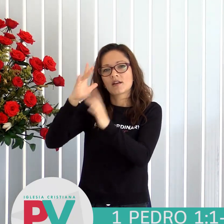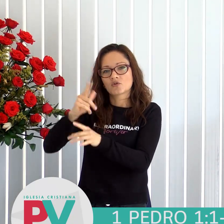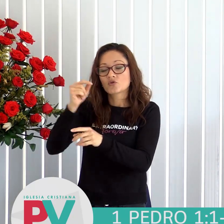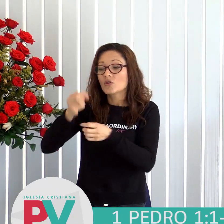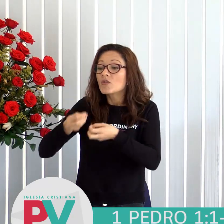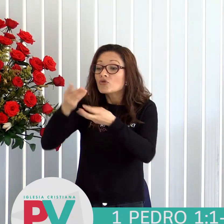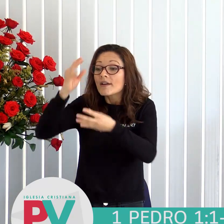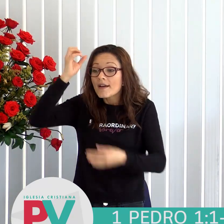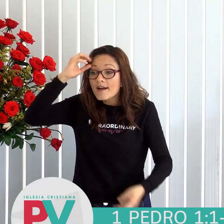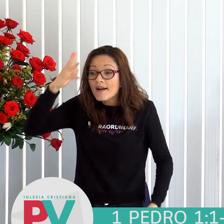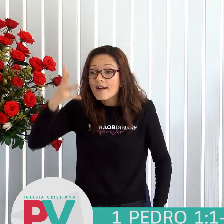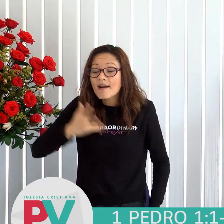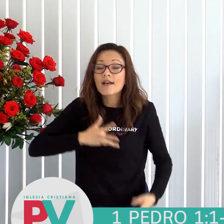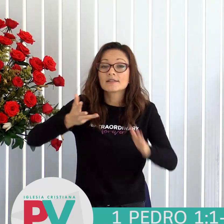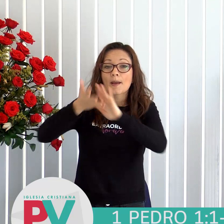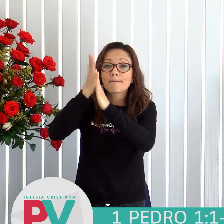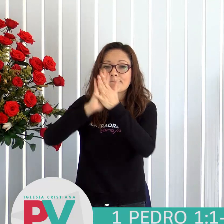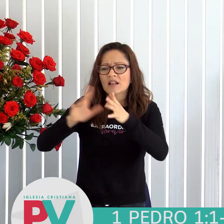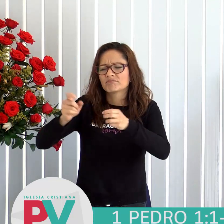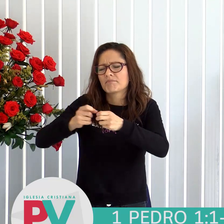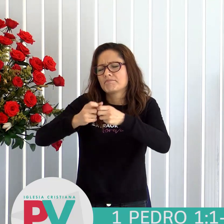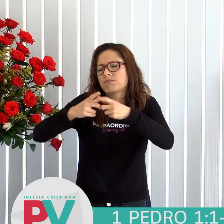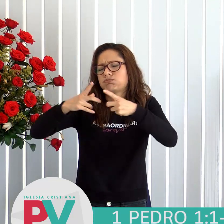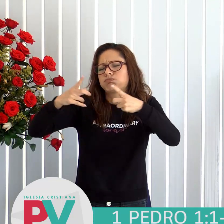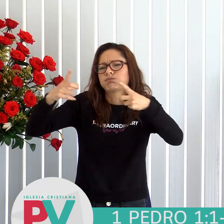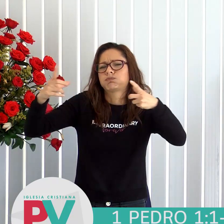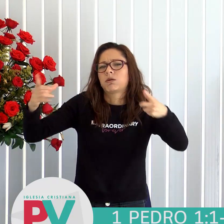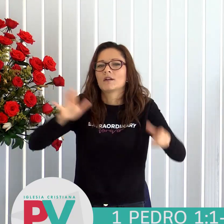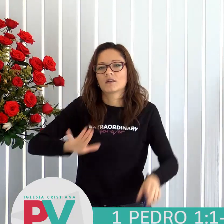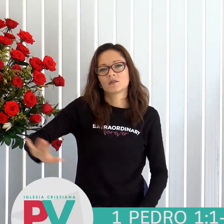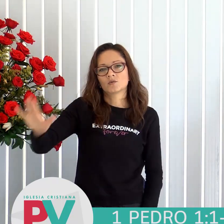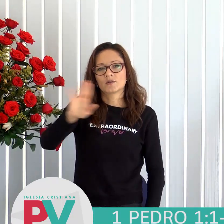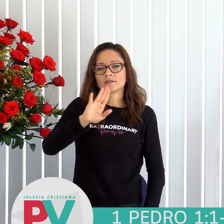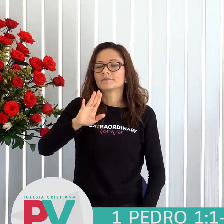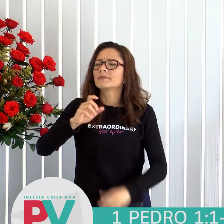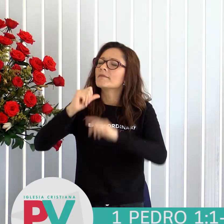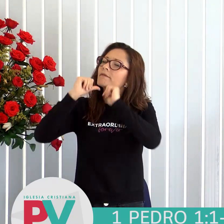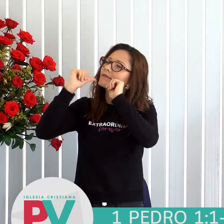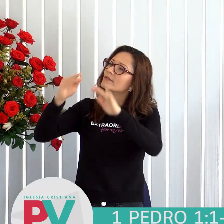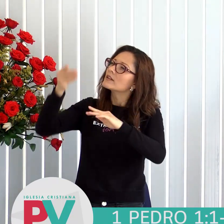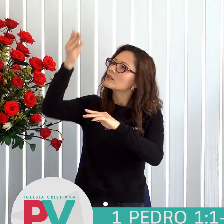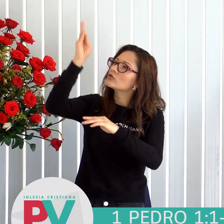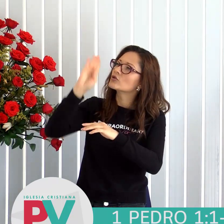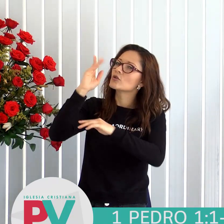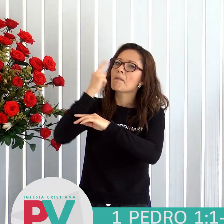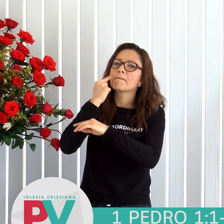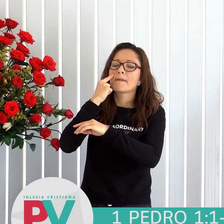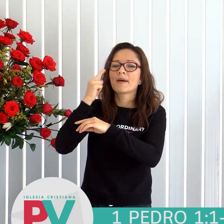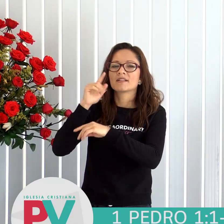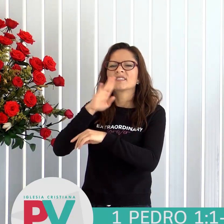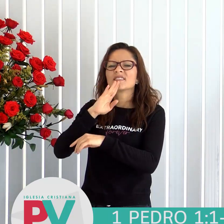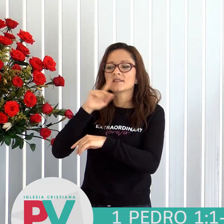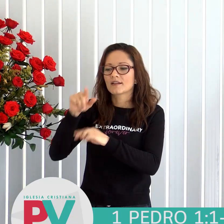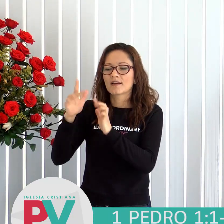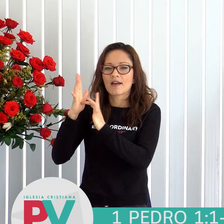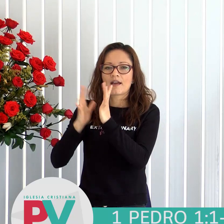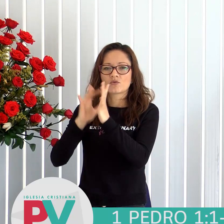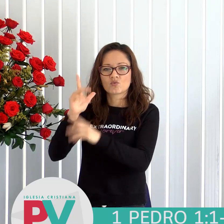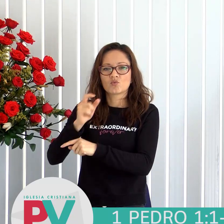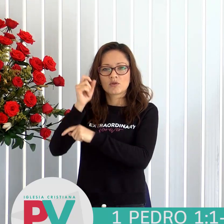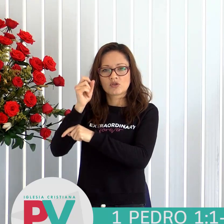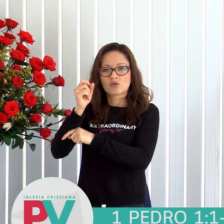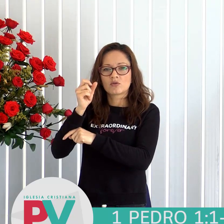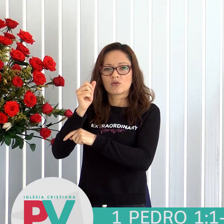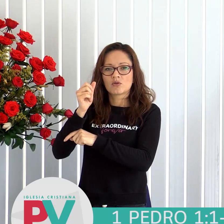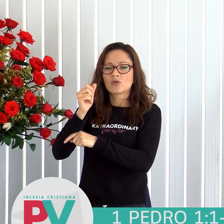y paz os sean multiplicadas. Bendito el Dios y Padre de nuestro Señor Jesucristo, que según